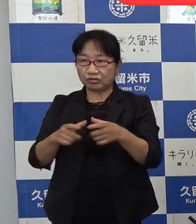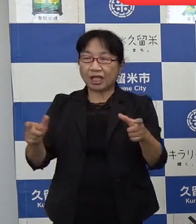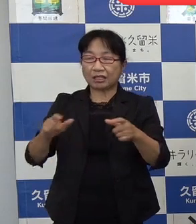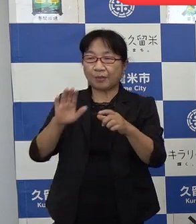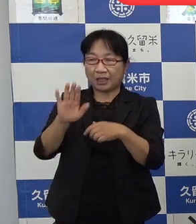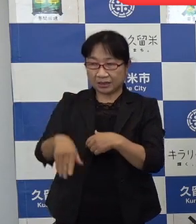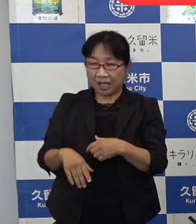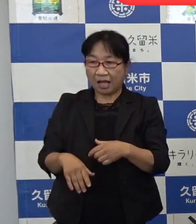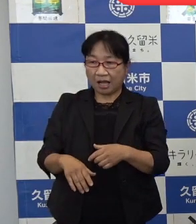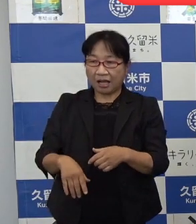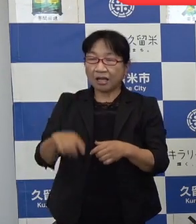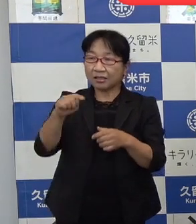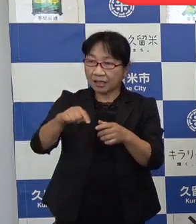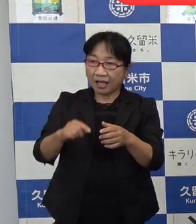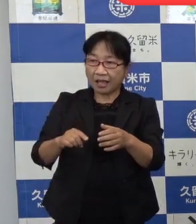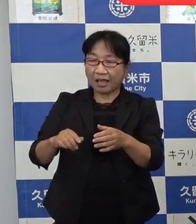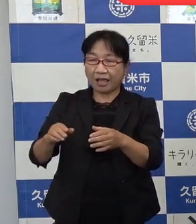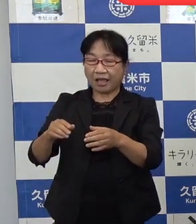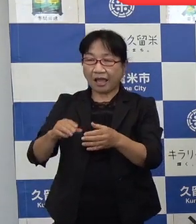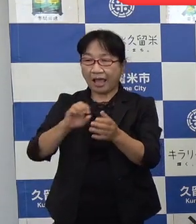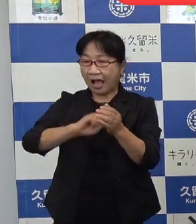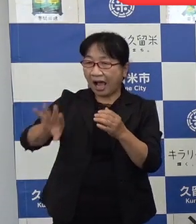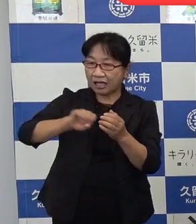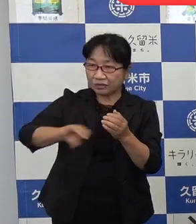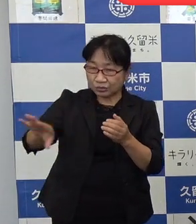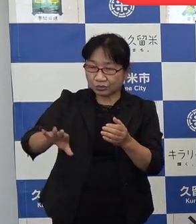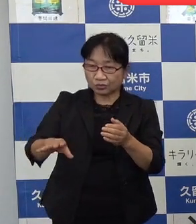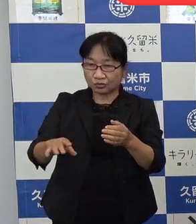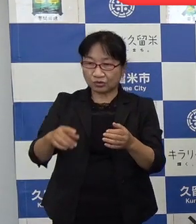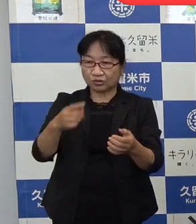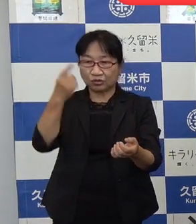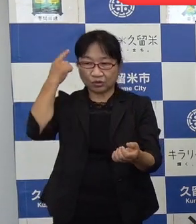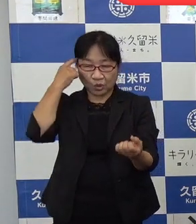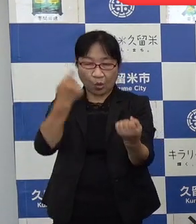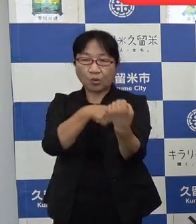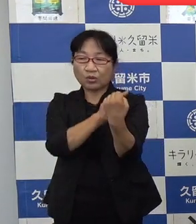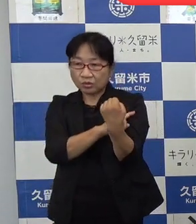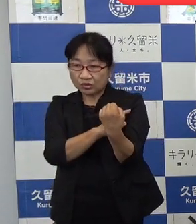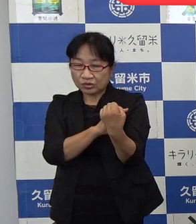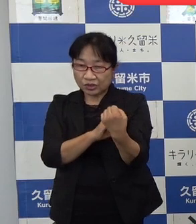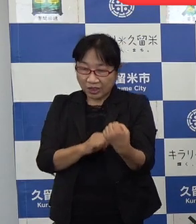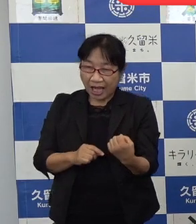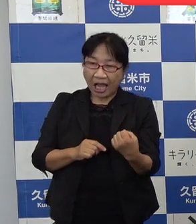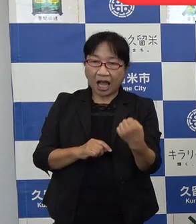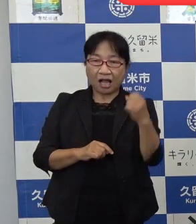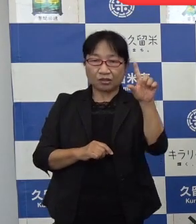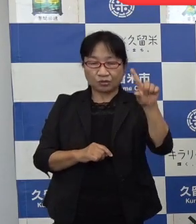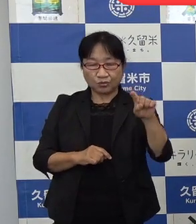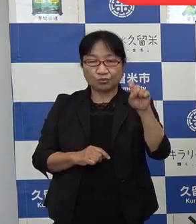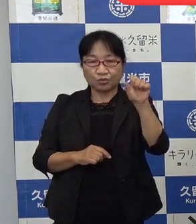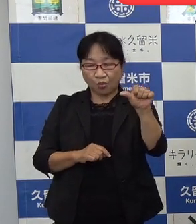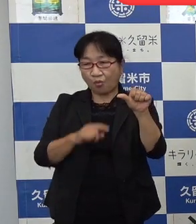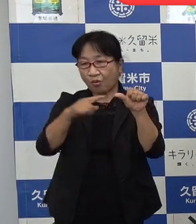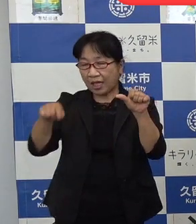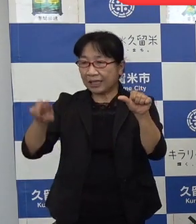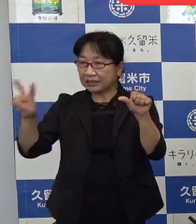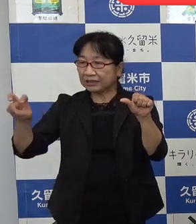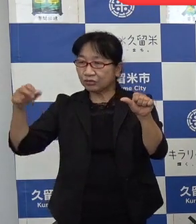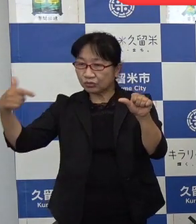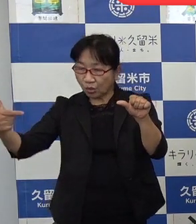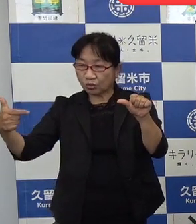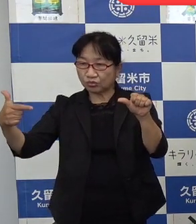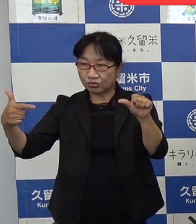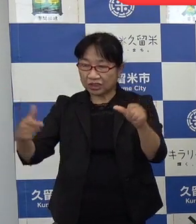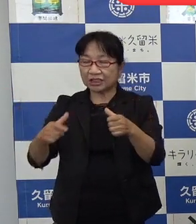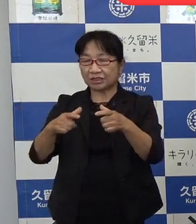水排水機場の排水能力が毎秒15トンから26トンに増強しています。 この